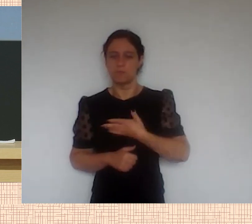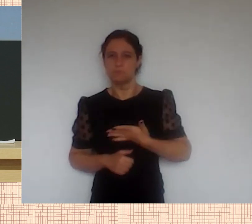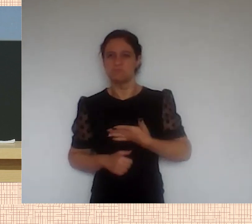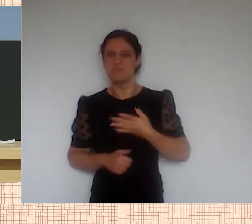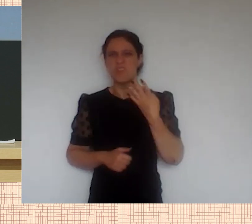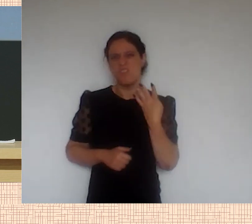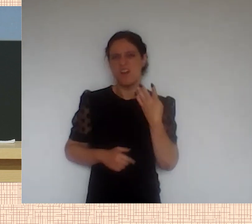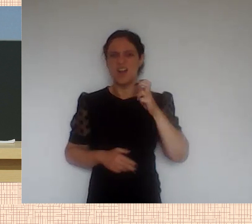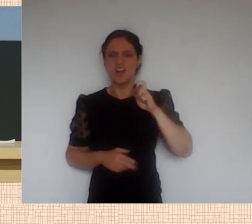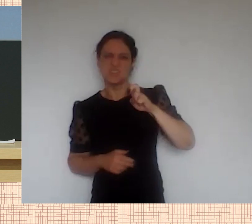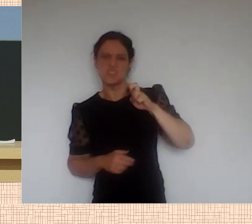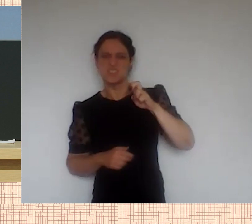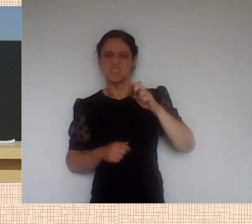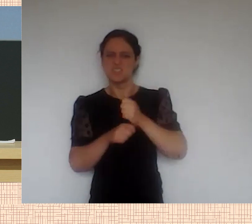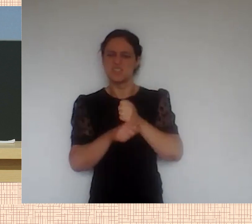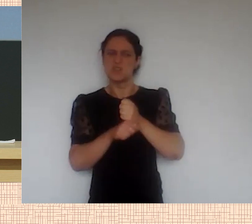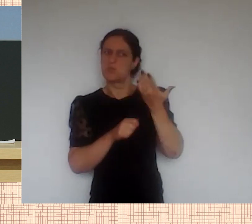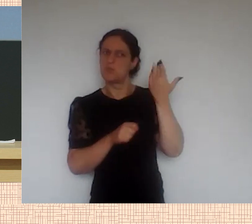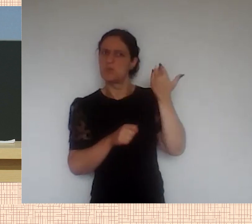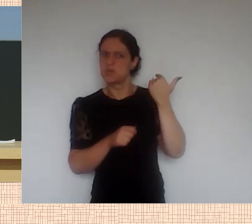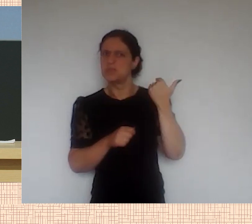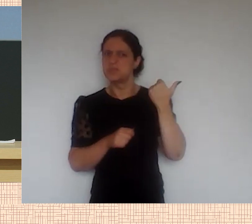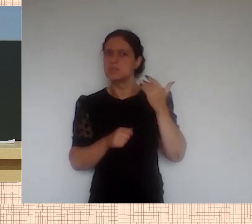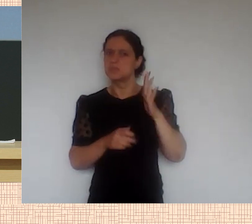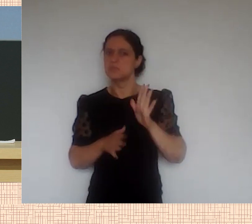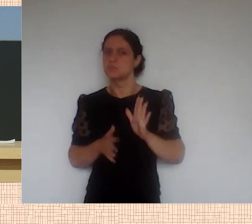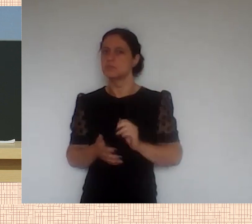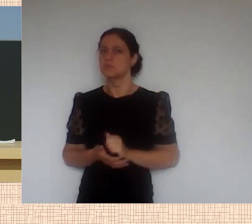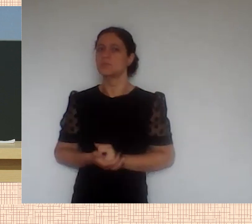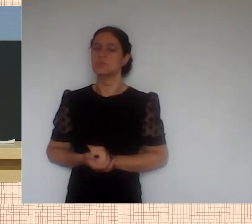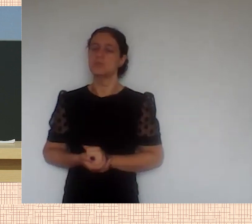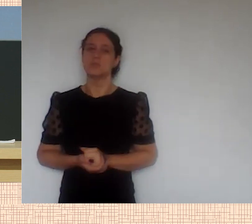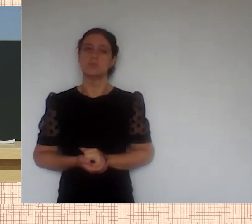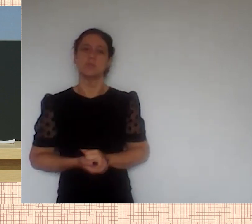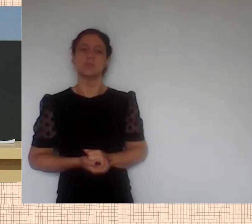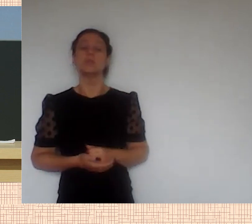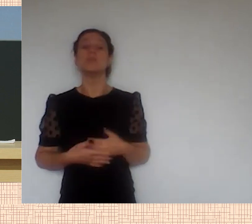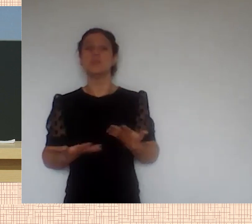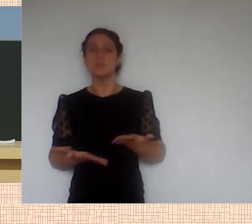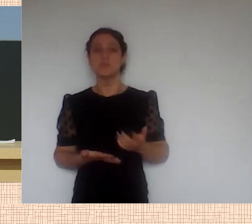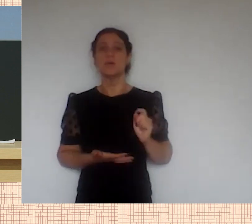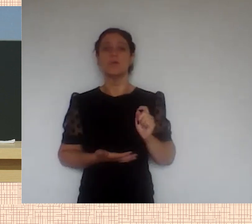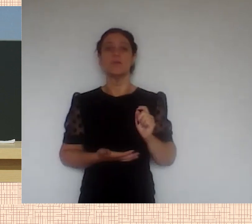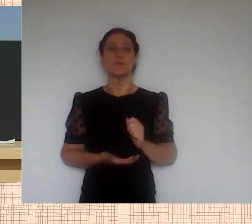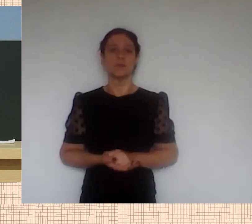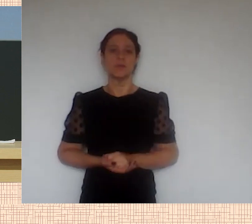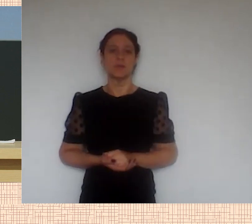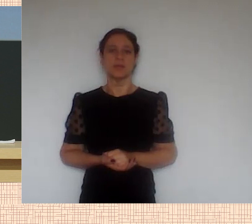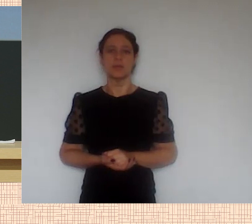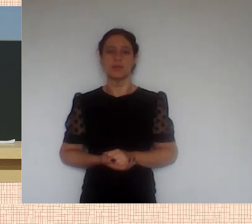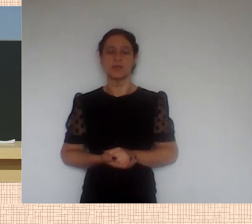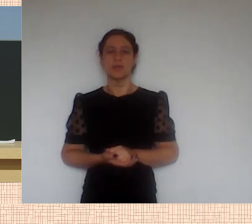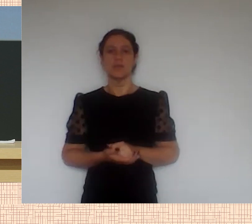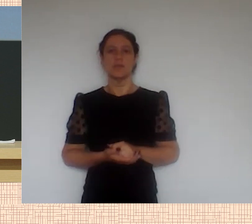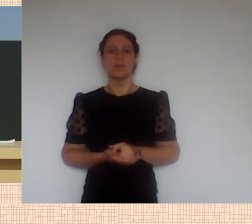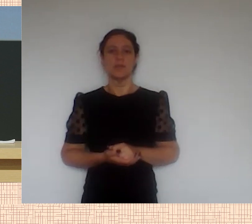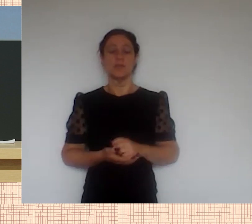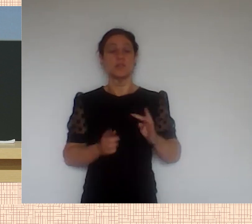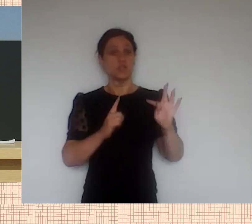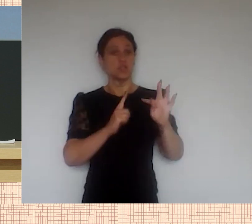5 anos, então aí você vai pegar Timóteo, foi convertido na adolescência.